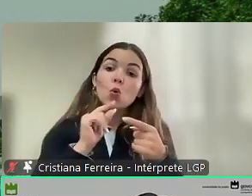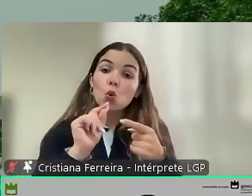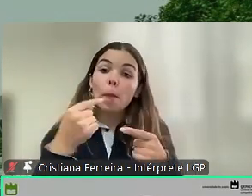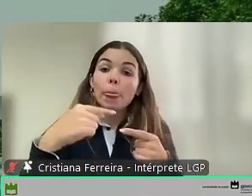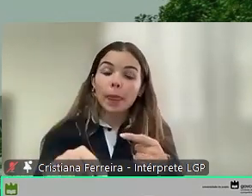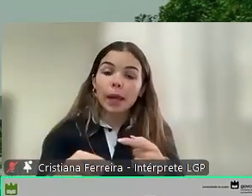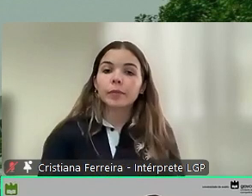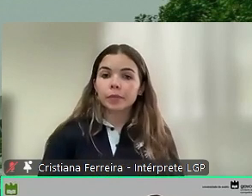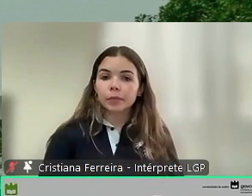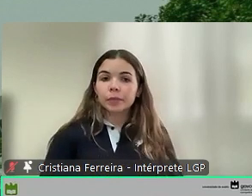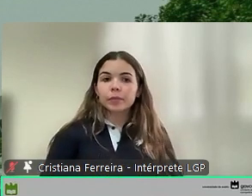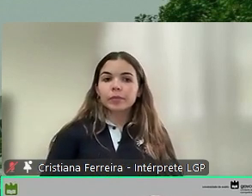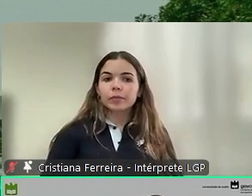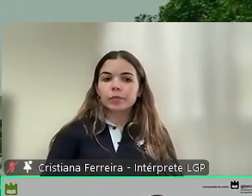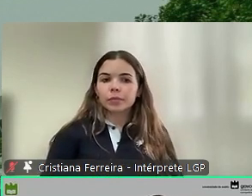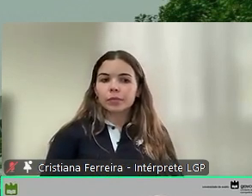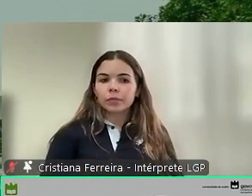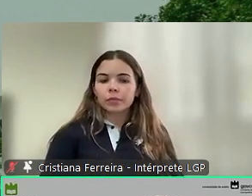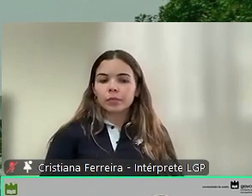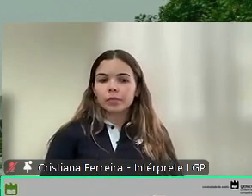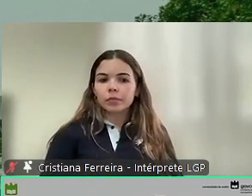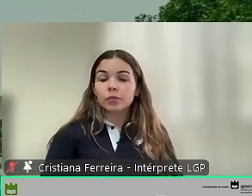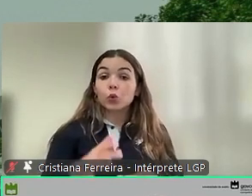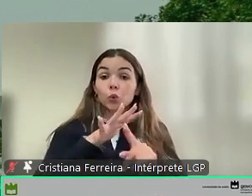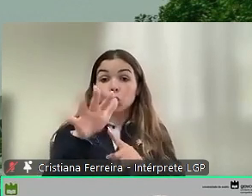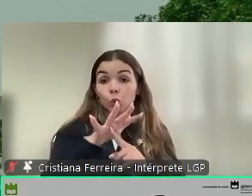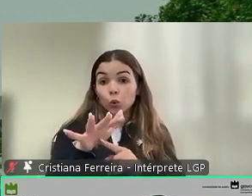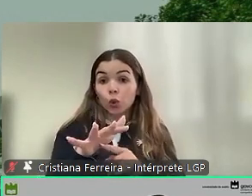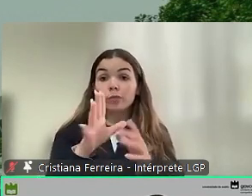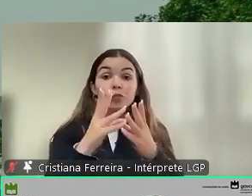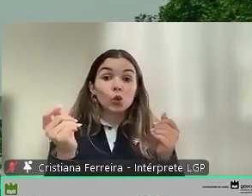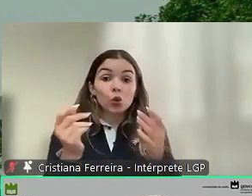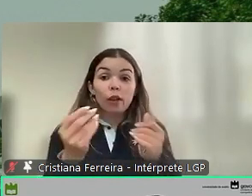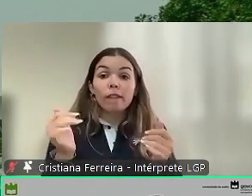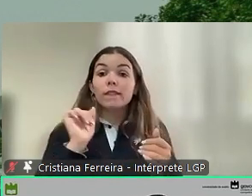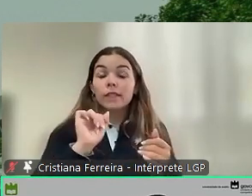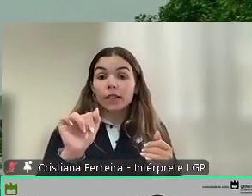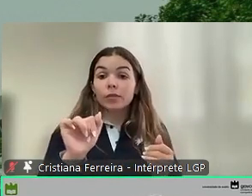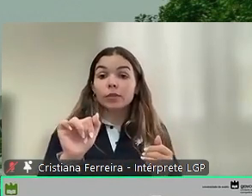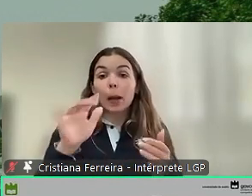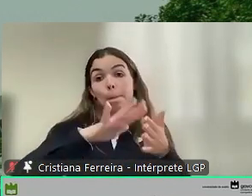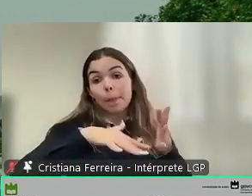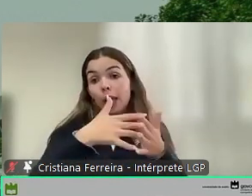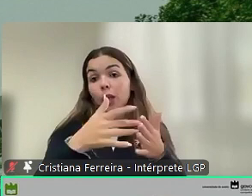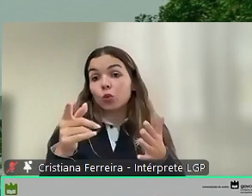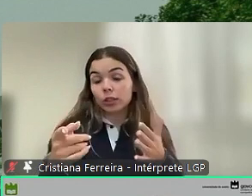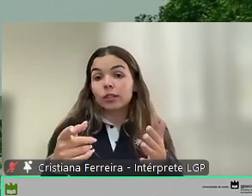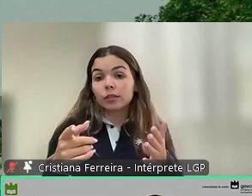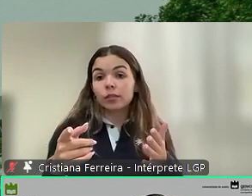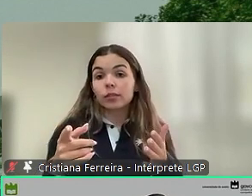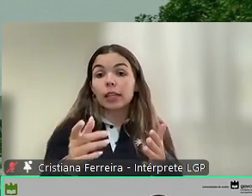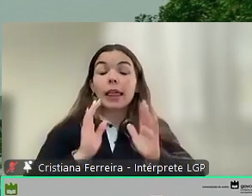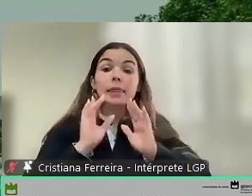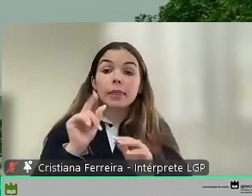que são rotulados, e analisam e influenciam os seus resultados daquele plano e pretendem